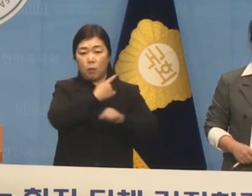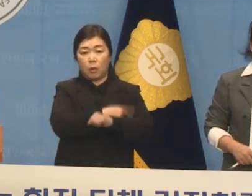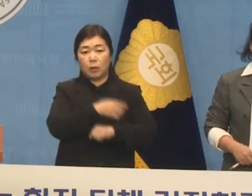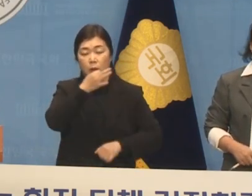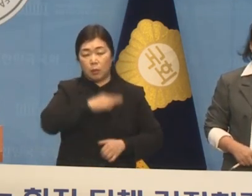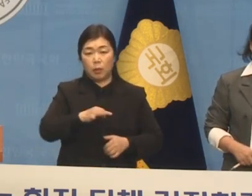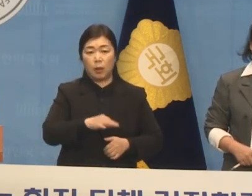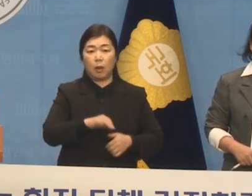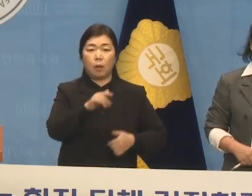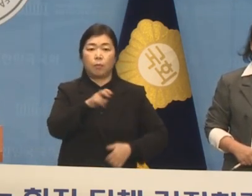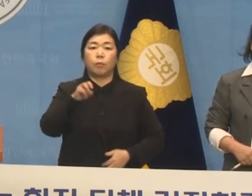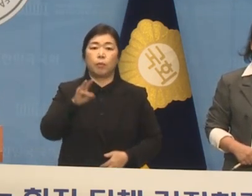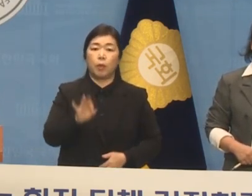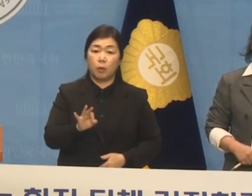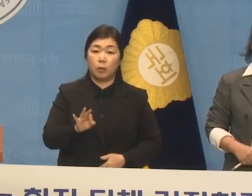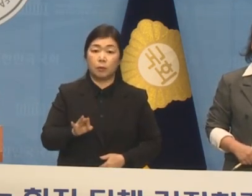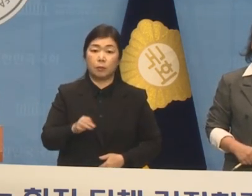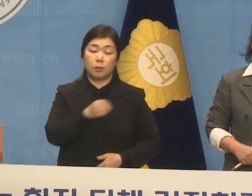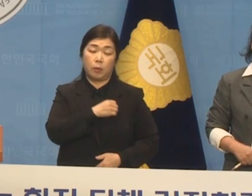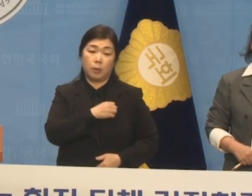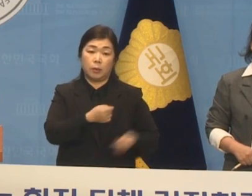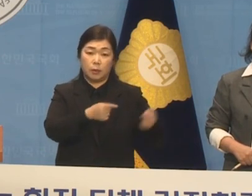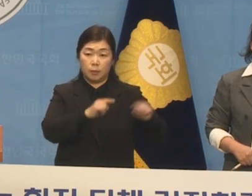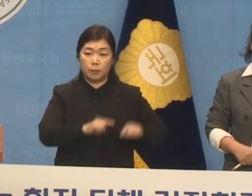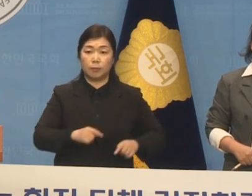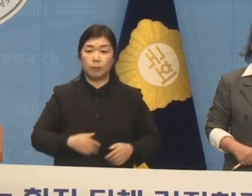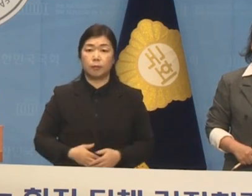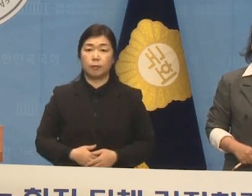한국암환자권익협의회 명정호님 참석하셨습니다.